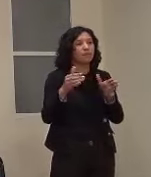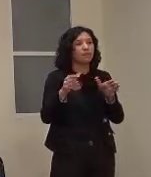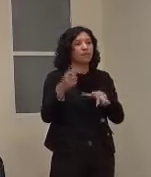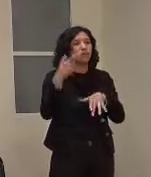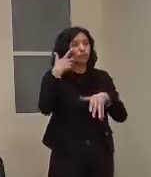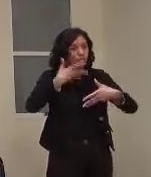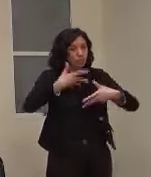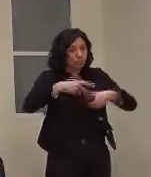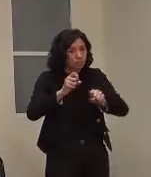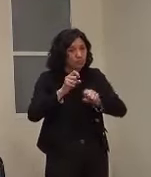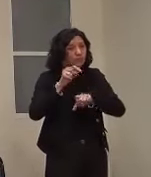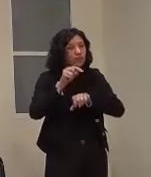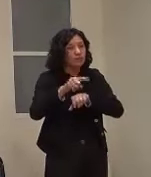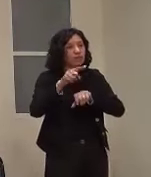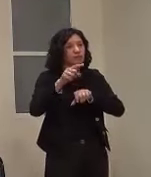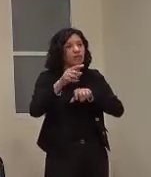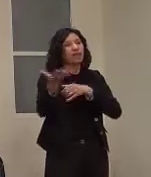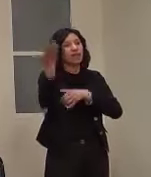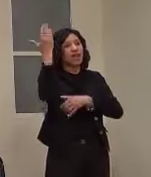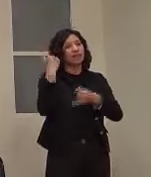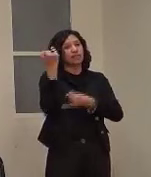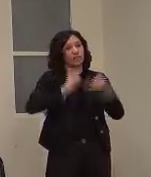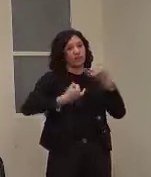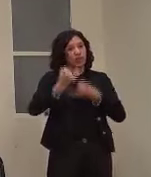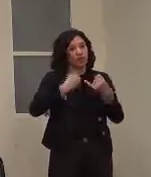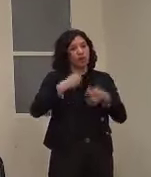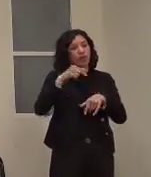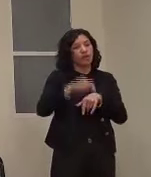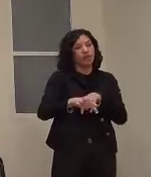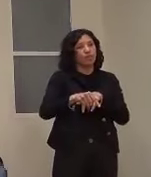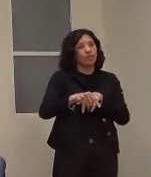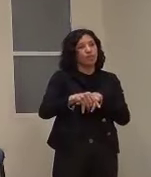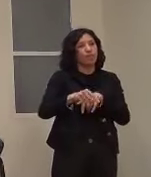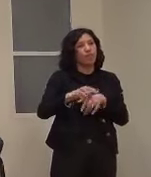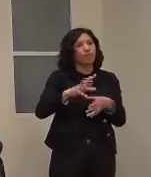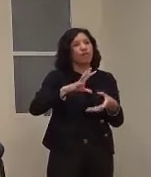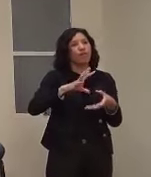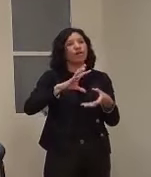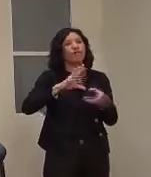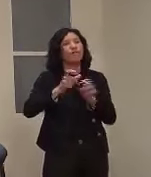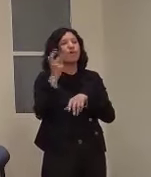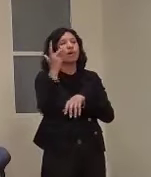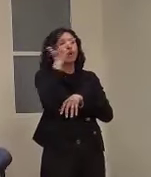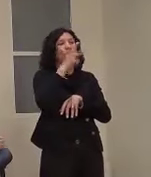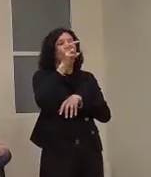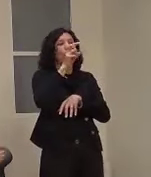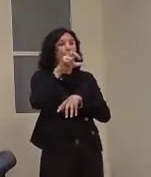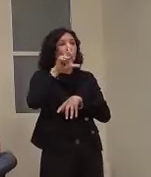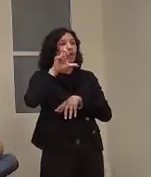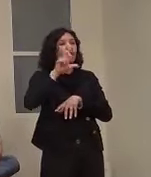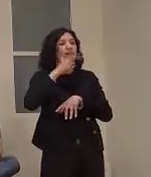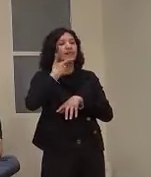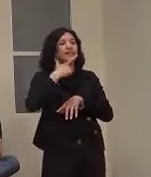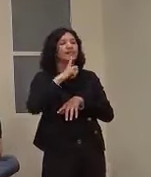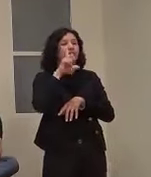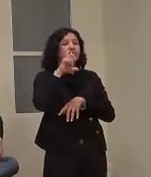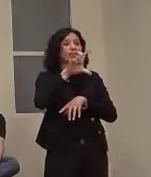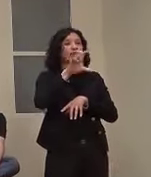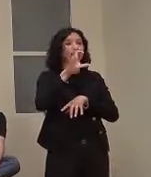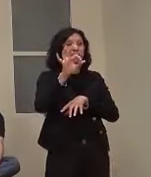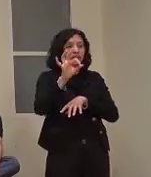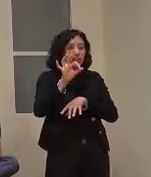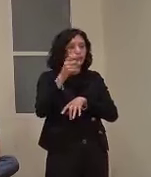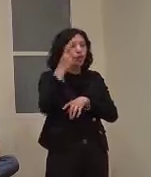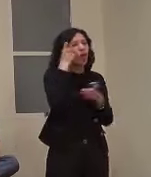de acuerdo a lo que quizás es un tipo este aprendizaje